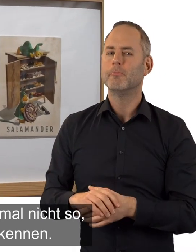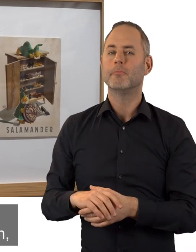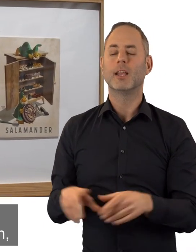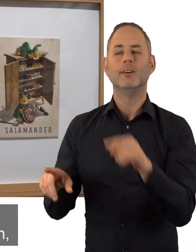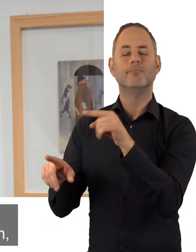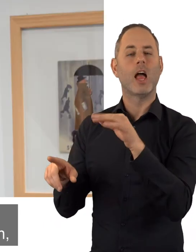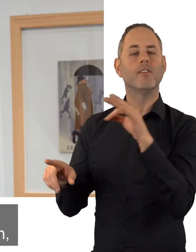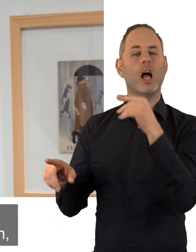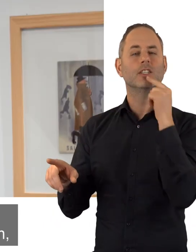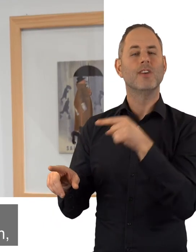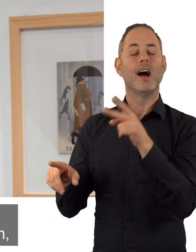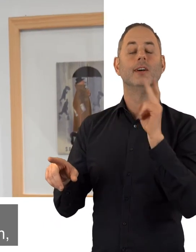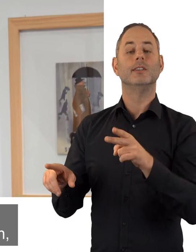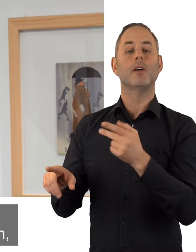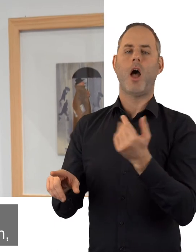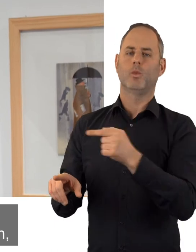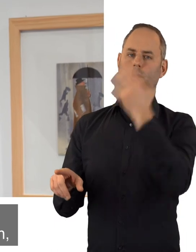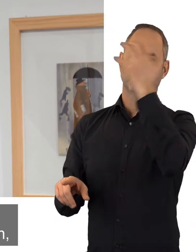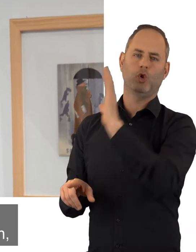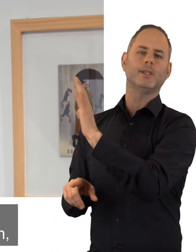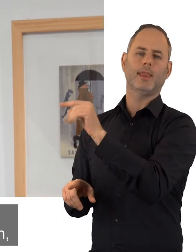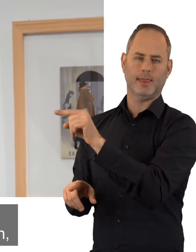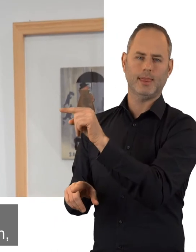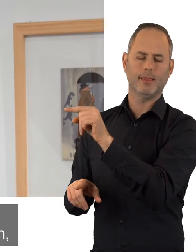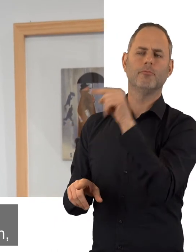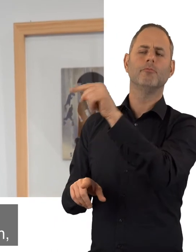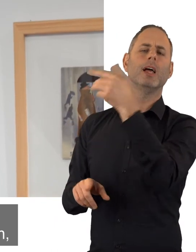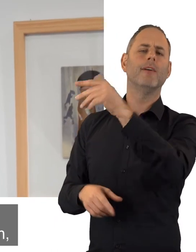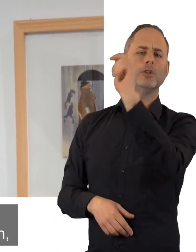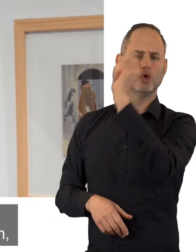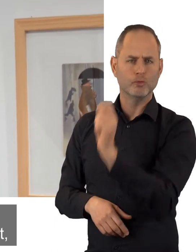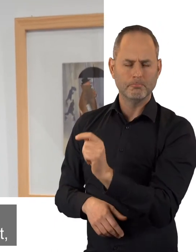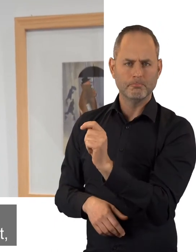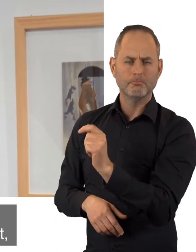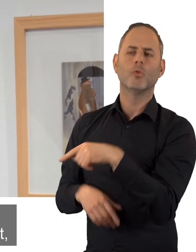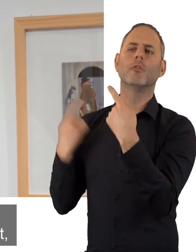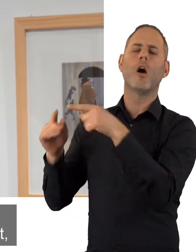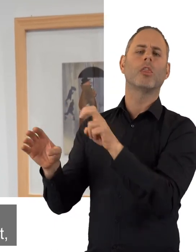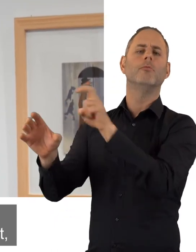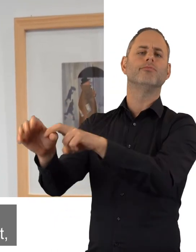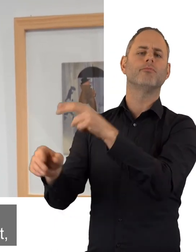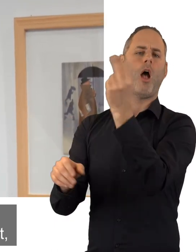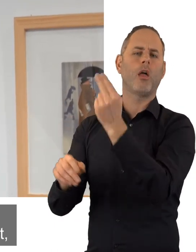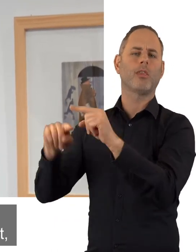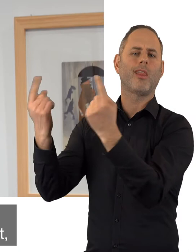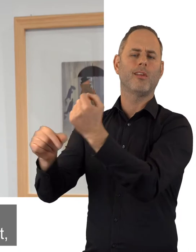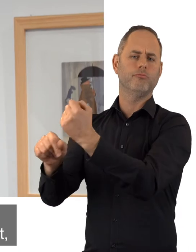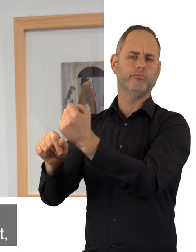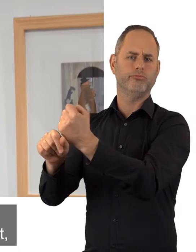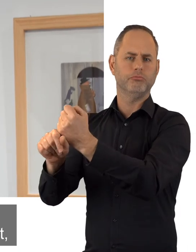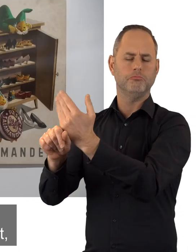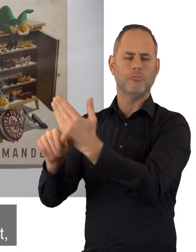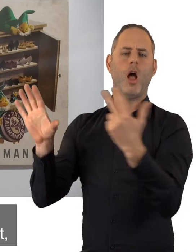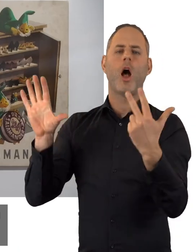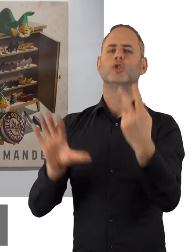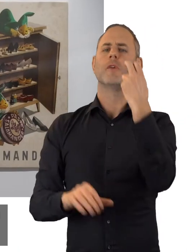Franz Weiß stammt ursprünglich aus München, hat dort studiert und in einem Atelier gearbeitet,